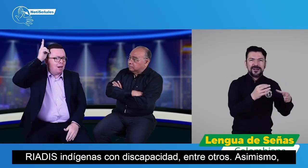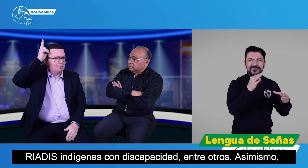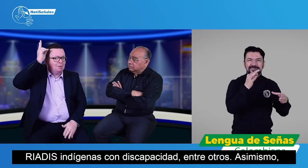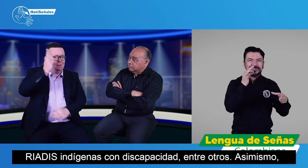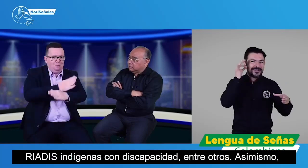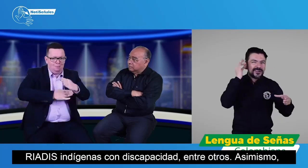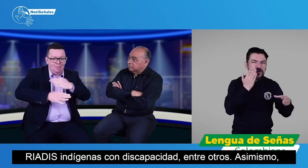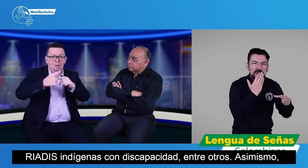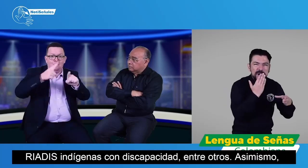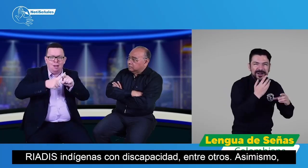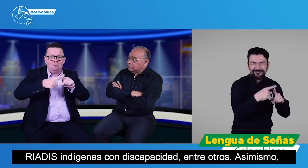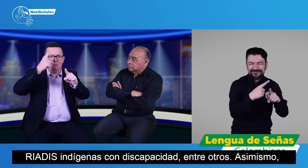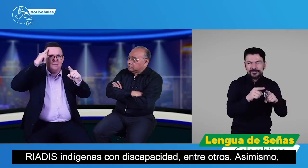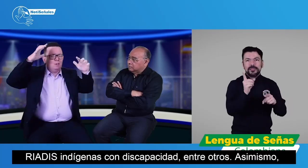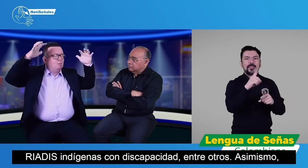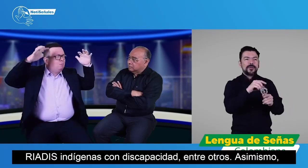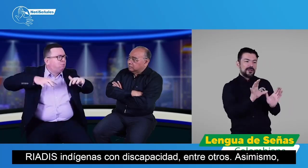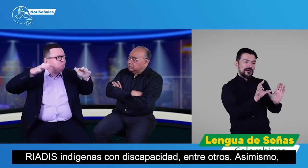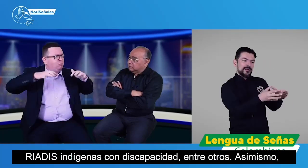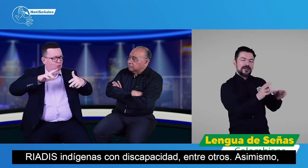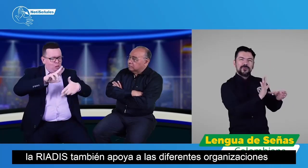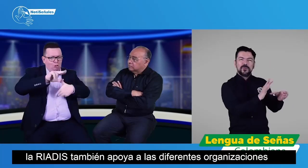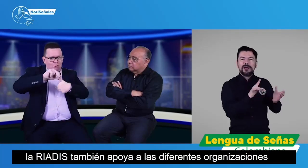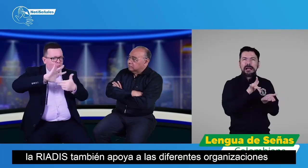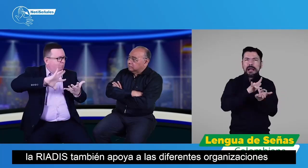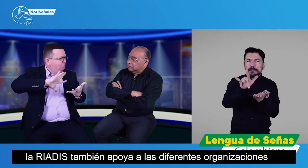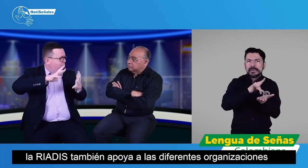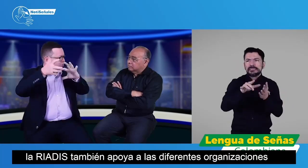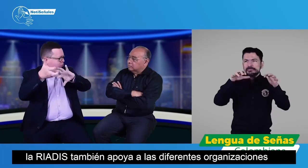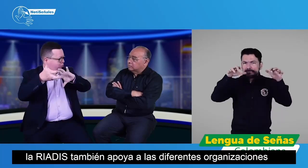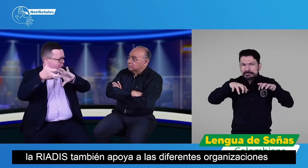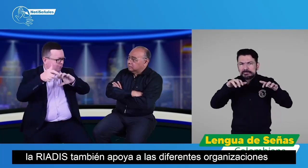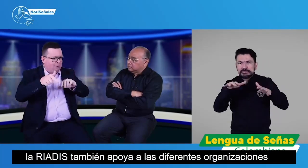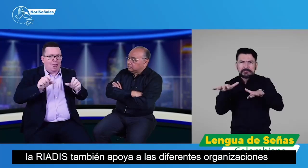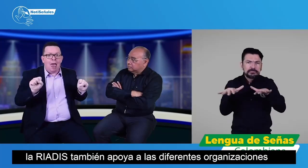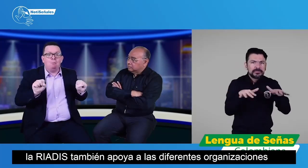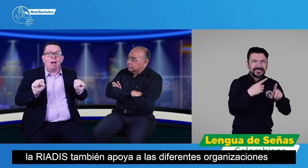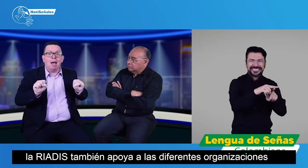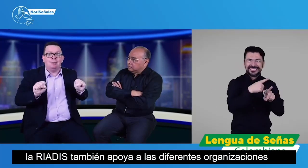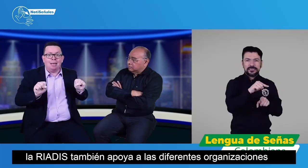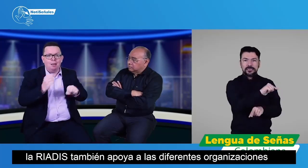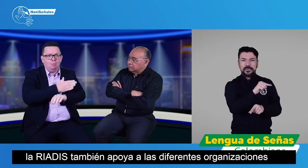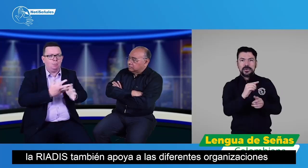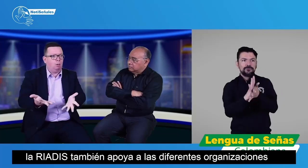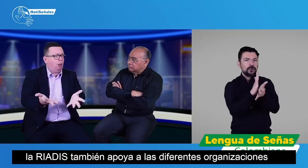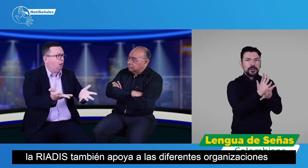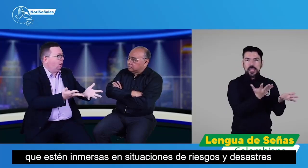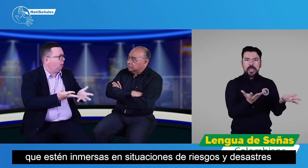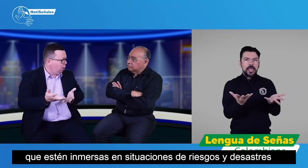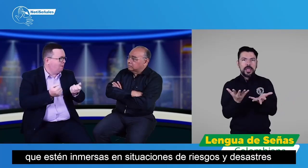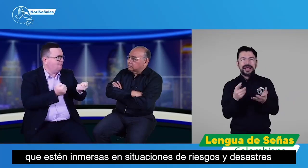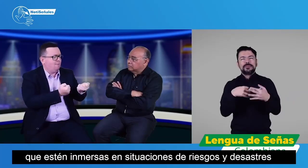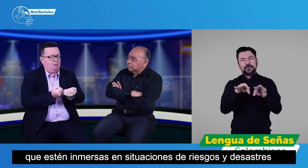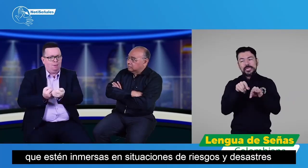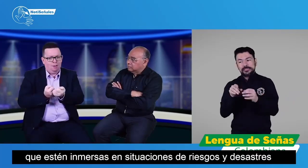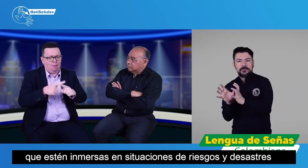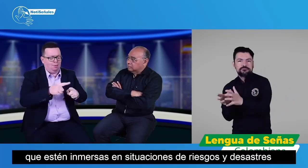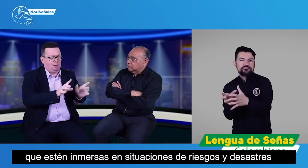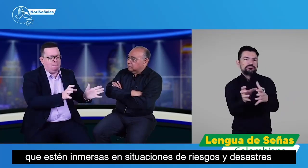con Discapacidad, entre otros. Asimismo, la RIADIS también apoya a las diferentes organizaciones que estén inmersas en situaciones